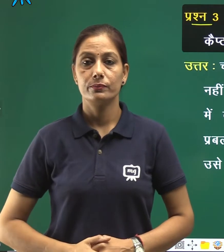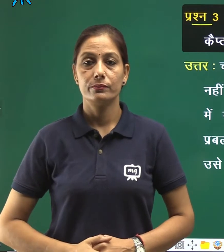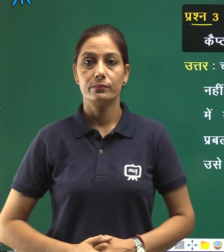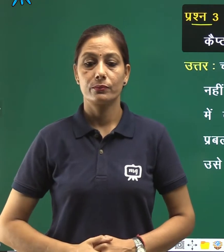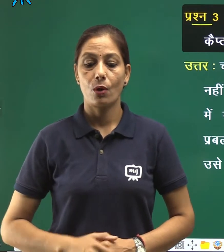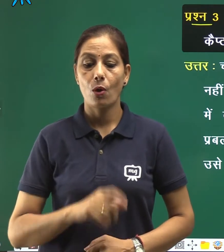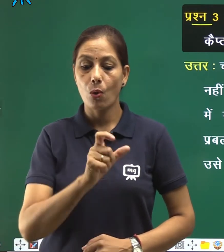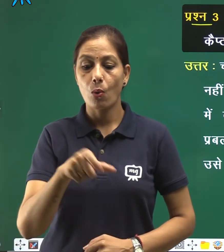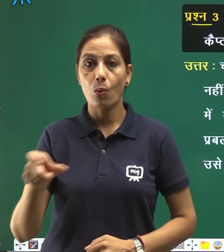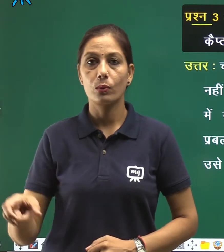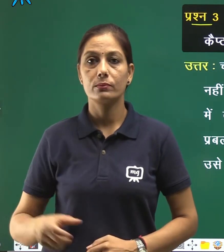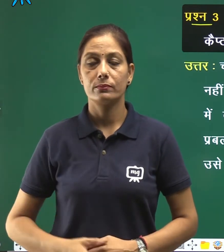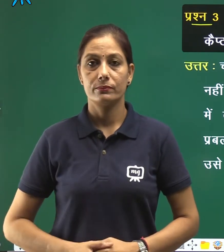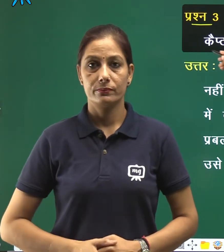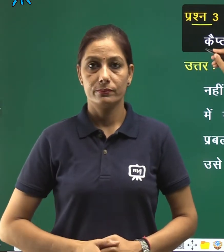लोग